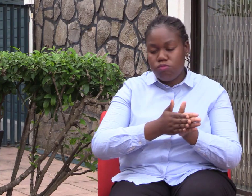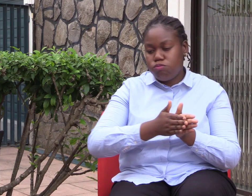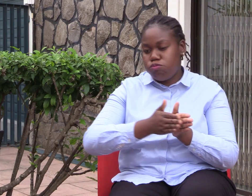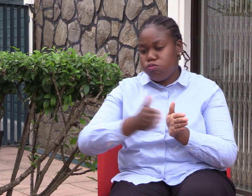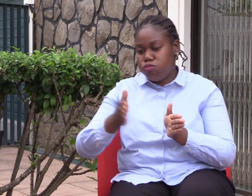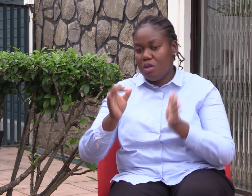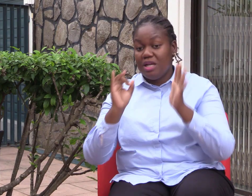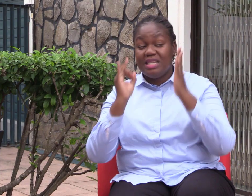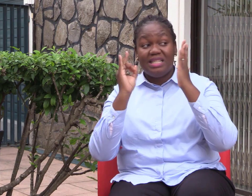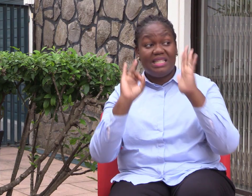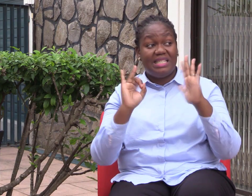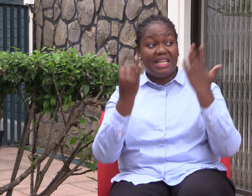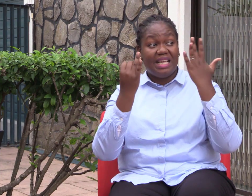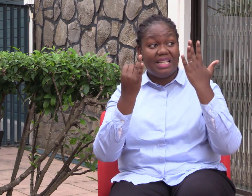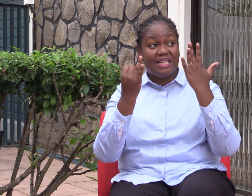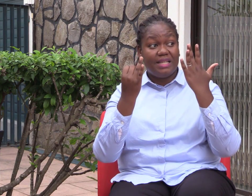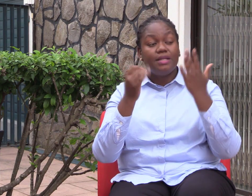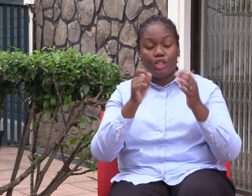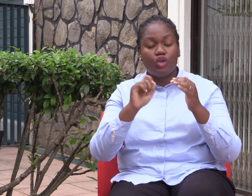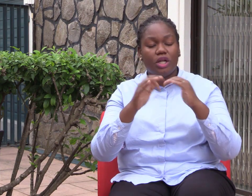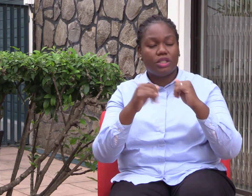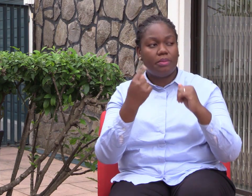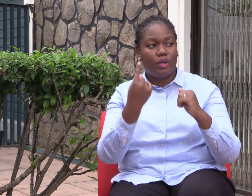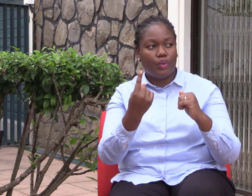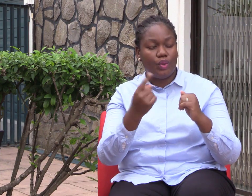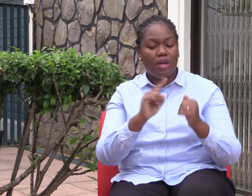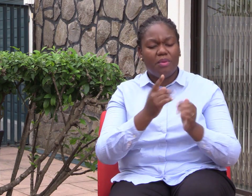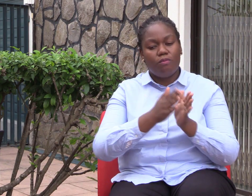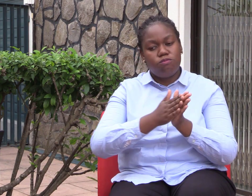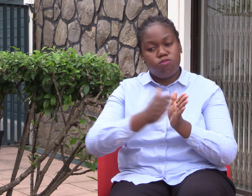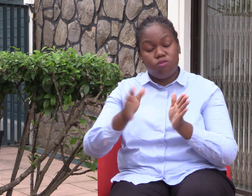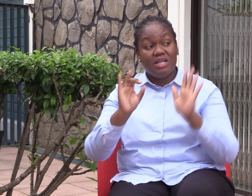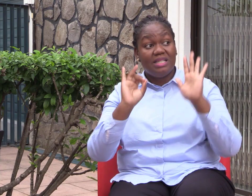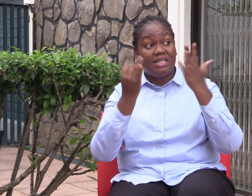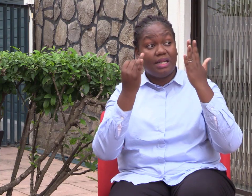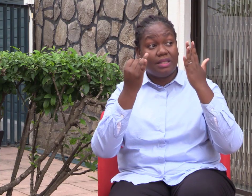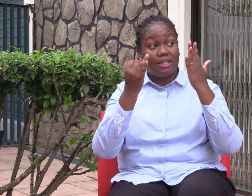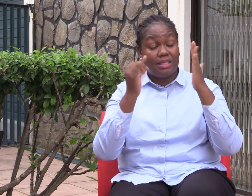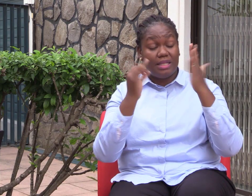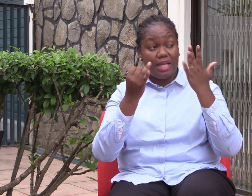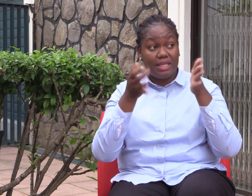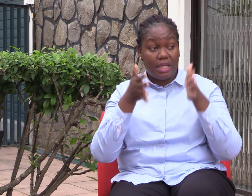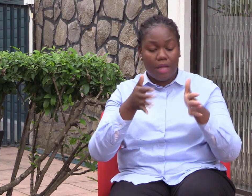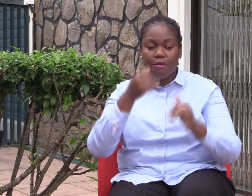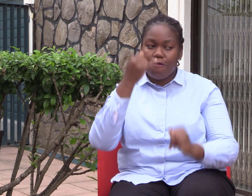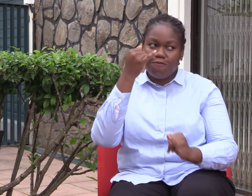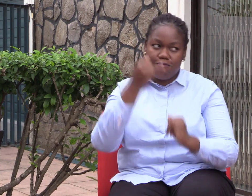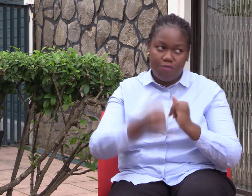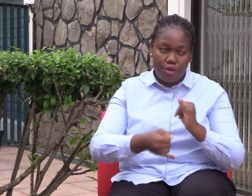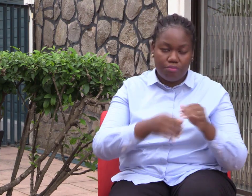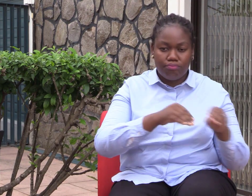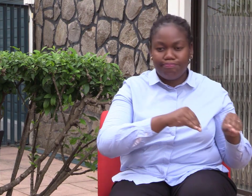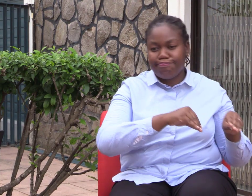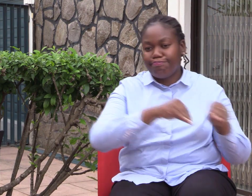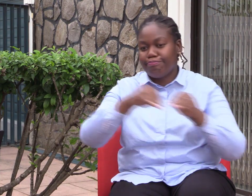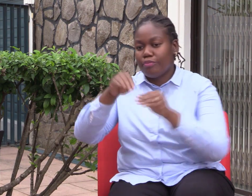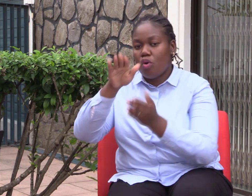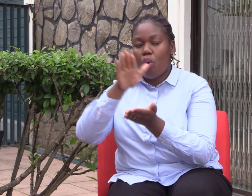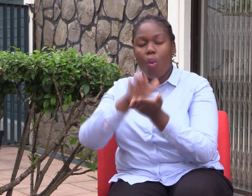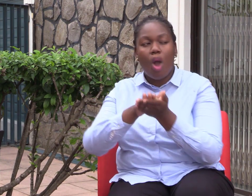fiz de primeira até sétima classe na escola especial número 1, e com a sétima classe, no fim, passei